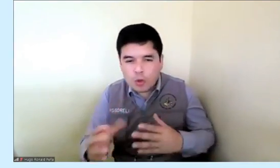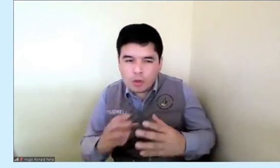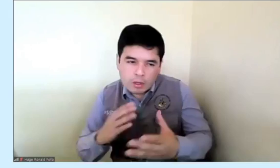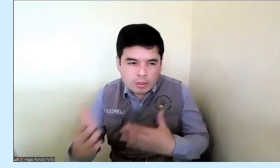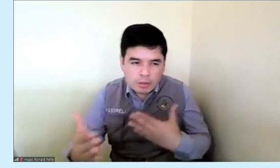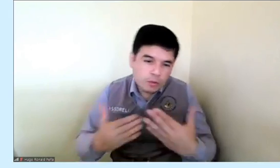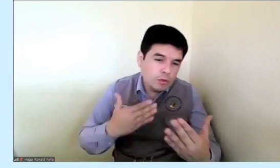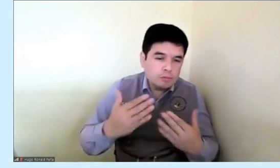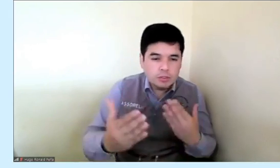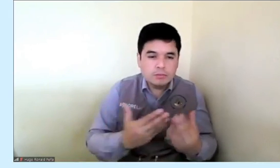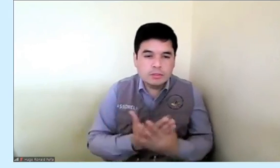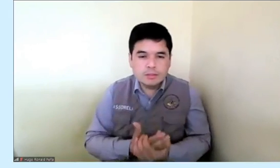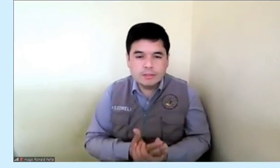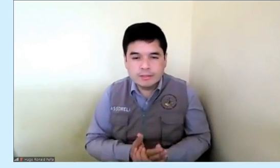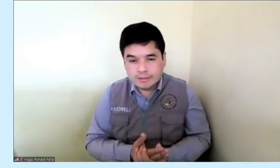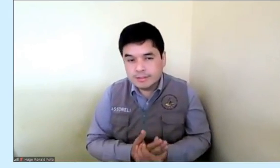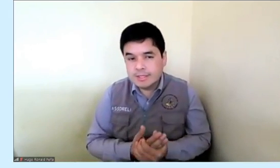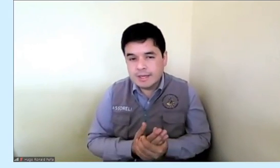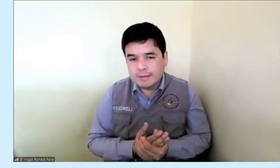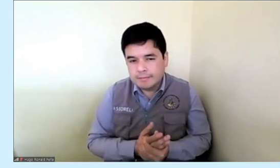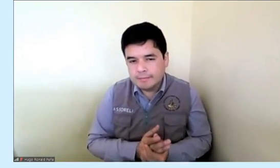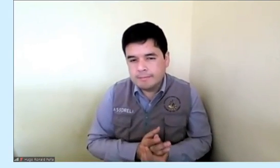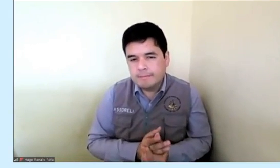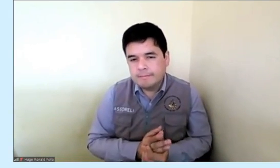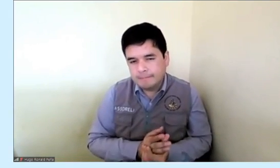conversar también con niños sordos.